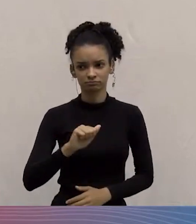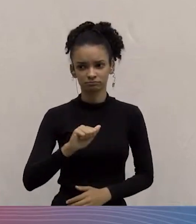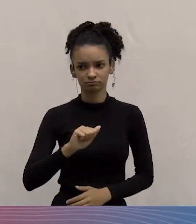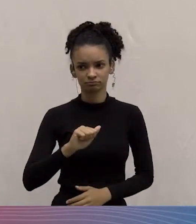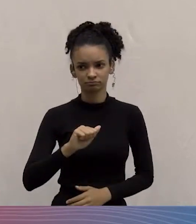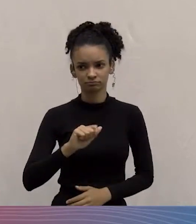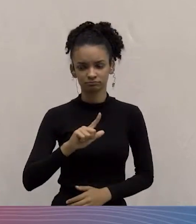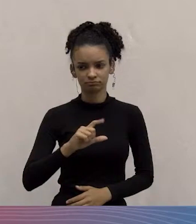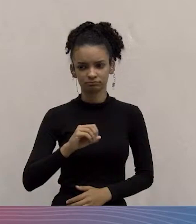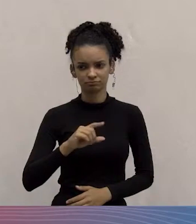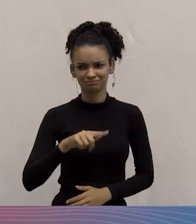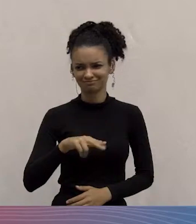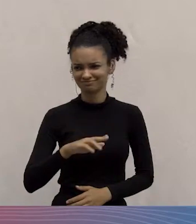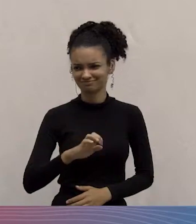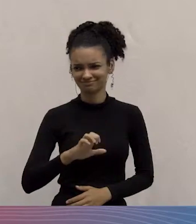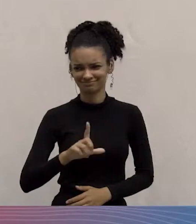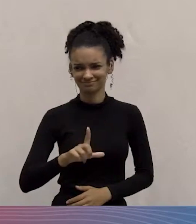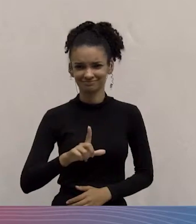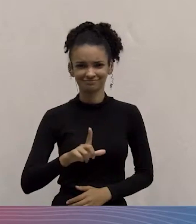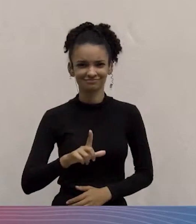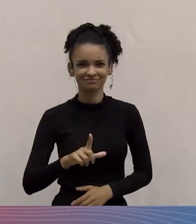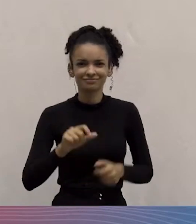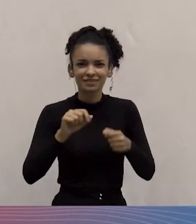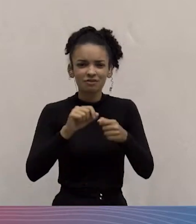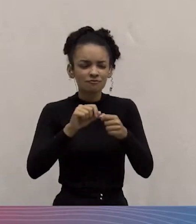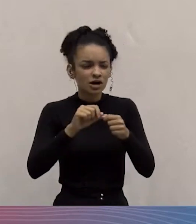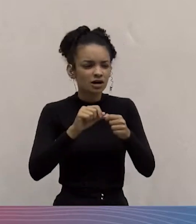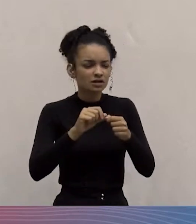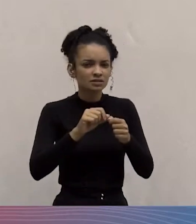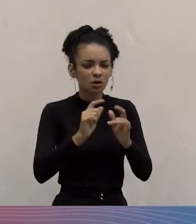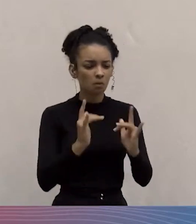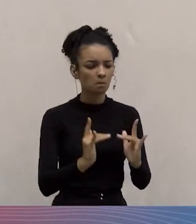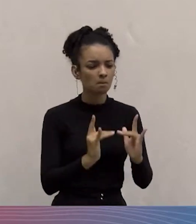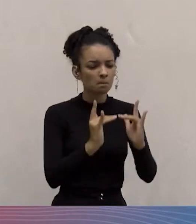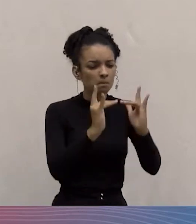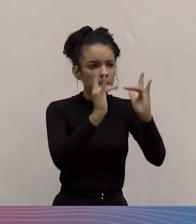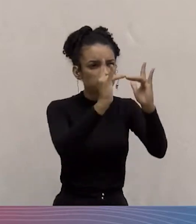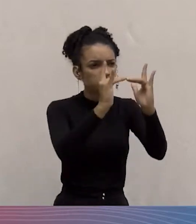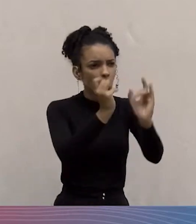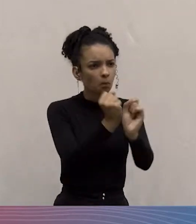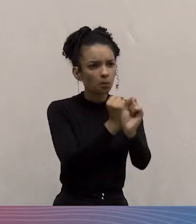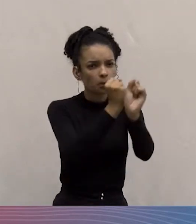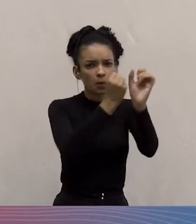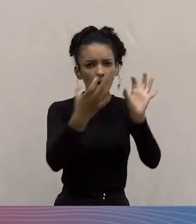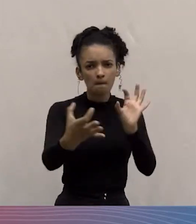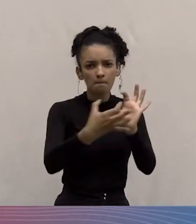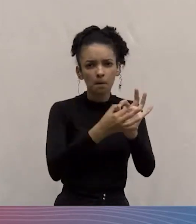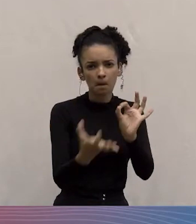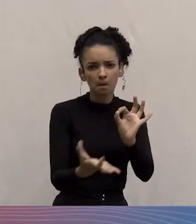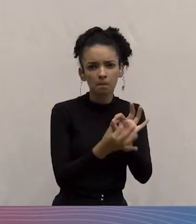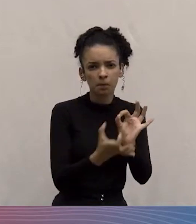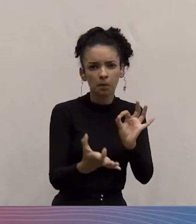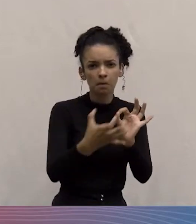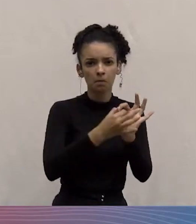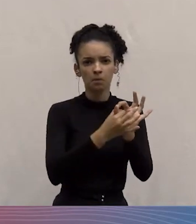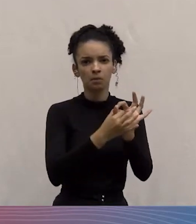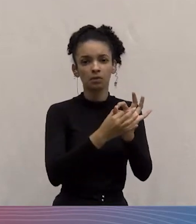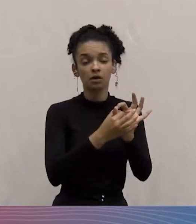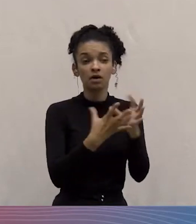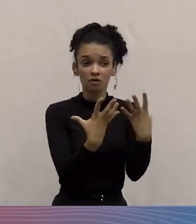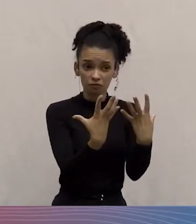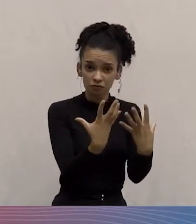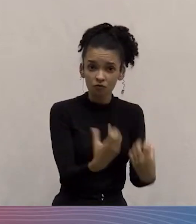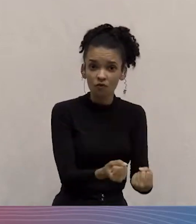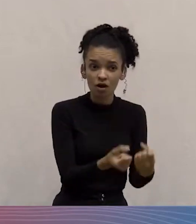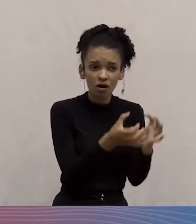unir estreitamente todas as partes de uma construção, os membros do corpo. Vamos nos